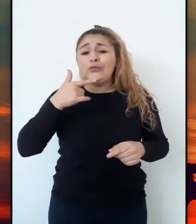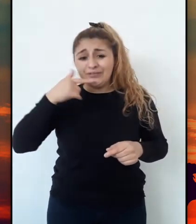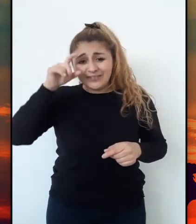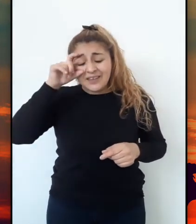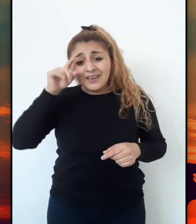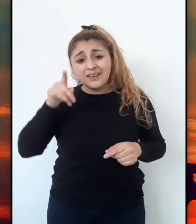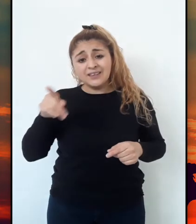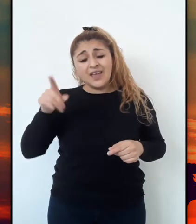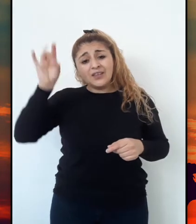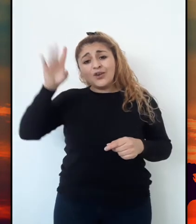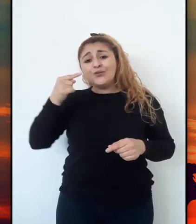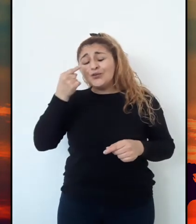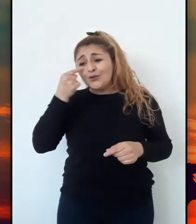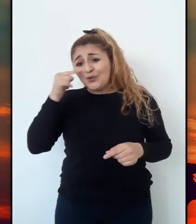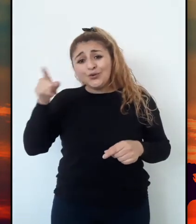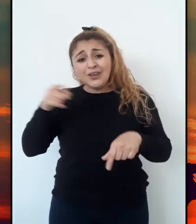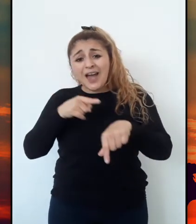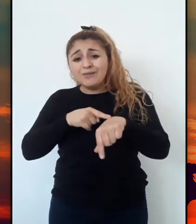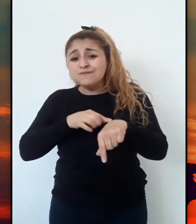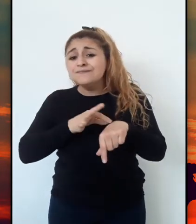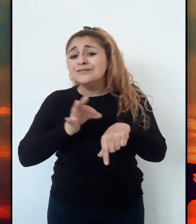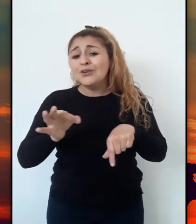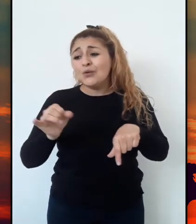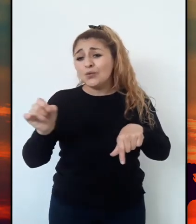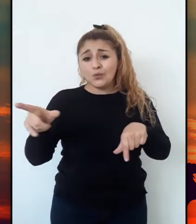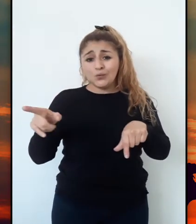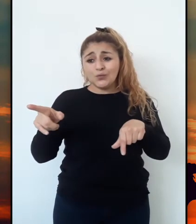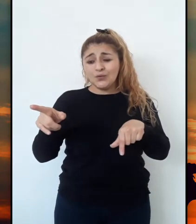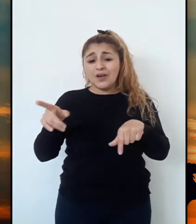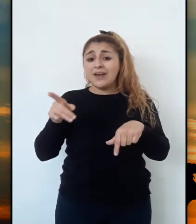numeroso. Amen. Amen.